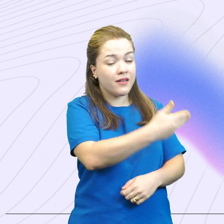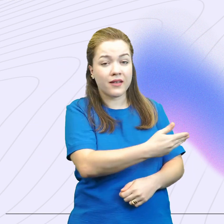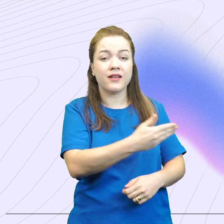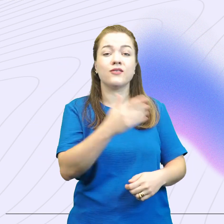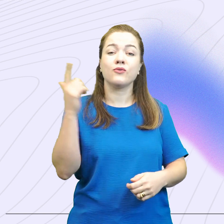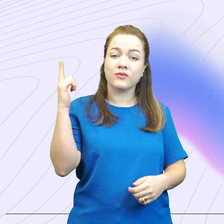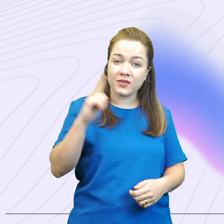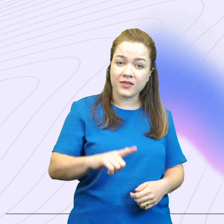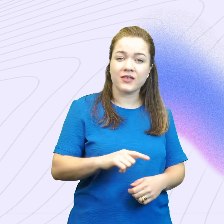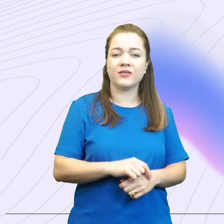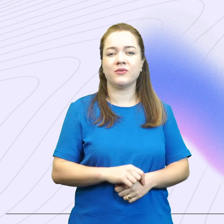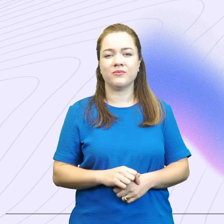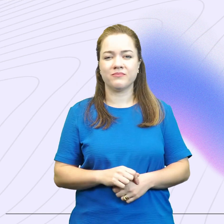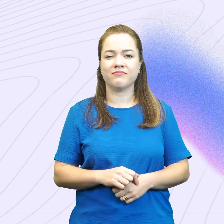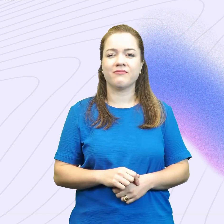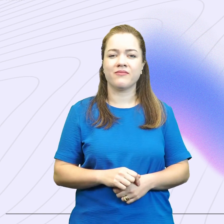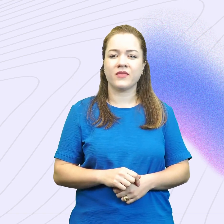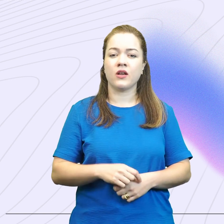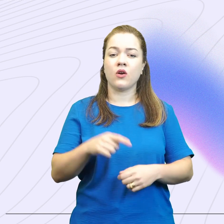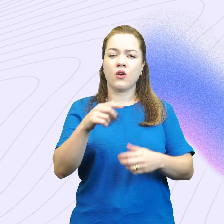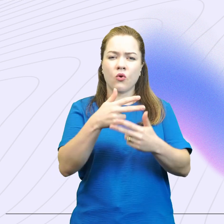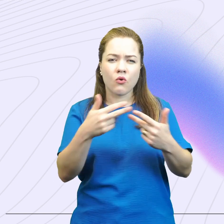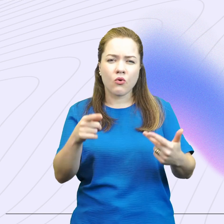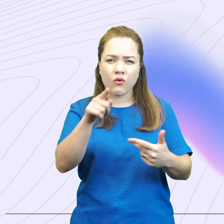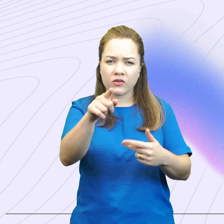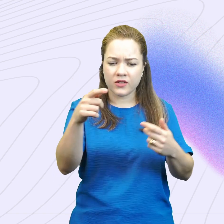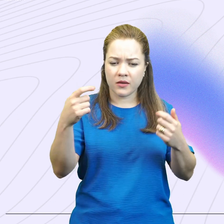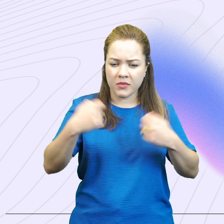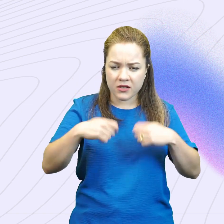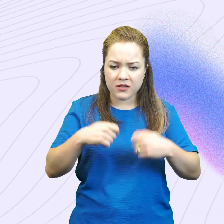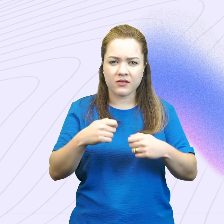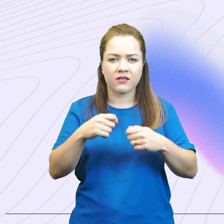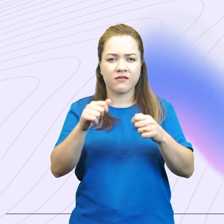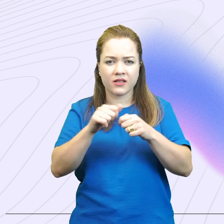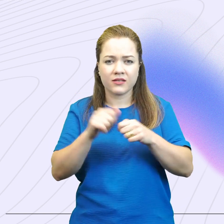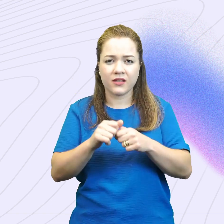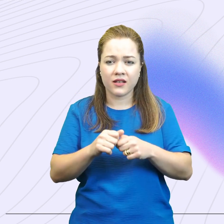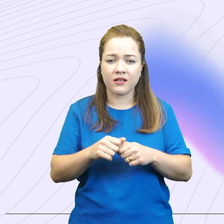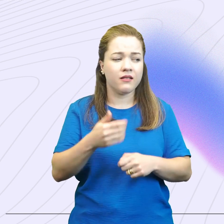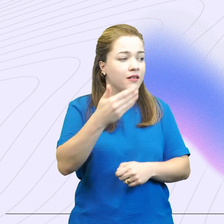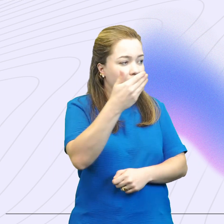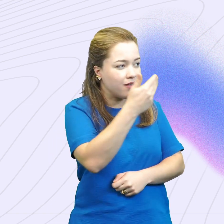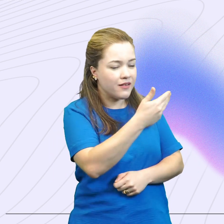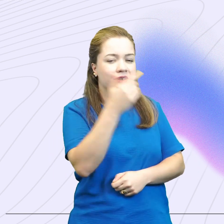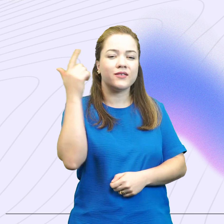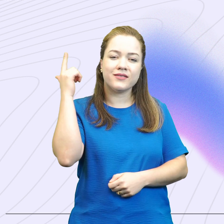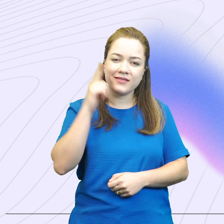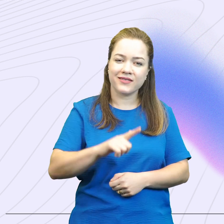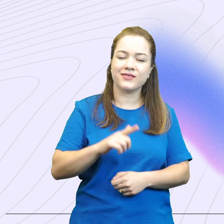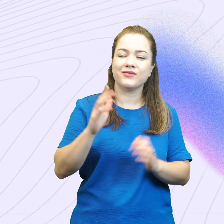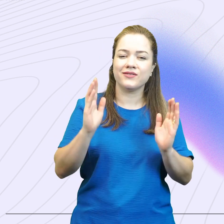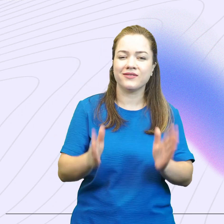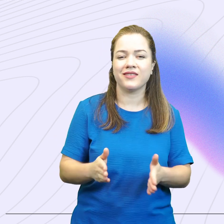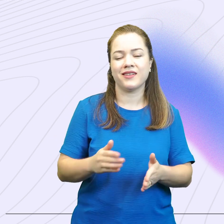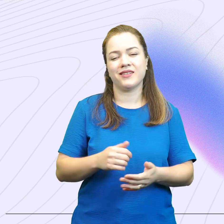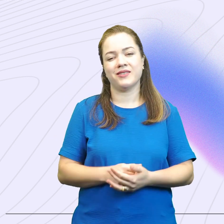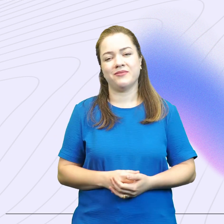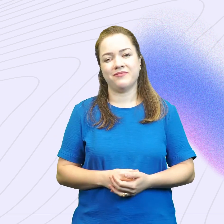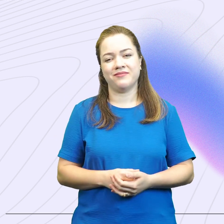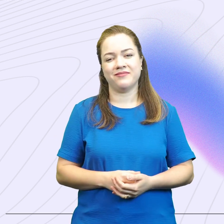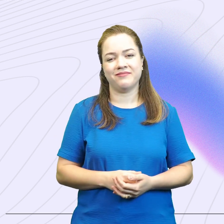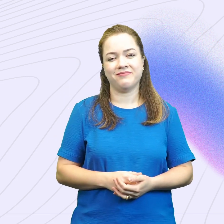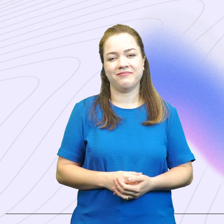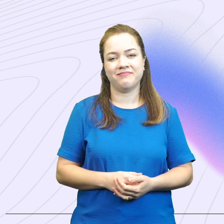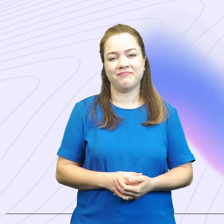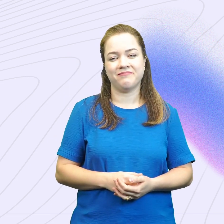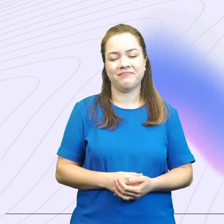cruz, já fez o que você precisa fazer para poder anunciar, para poder fluir em poder, para poder ter algo novo para as